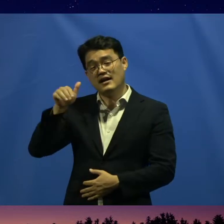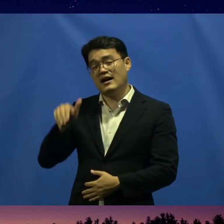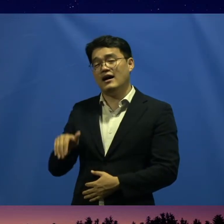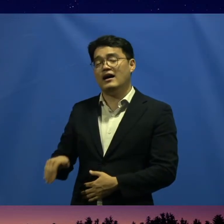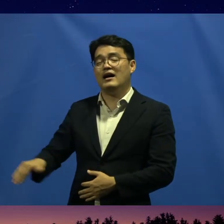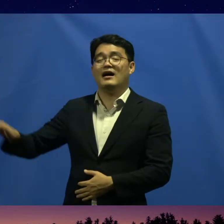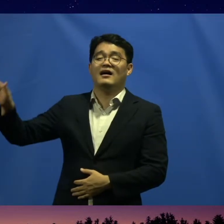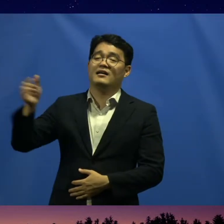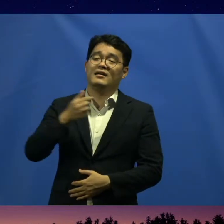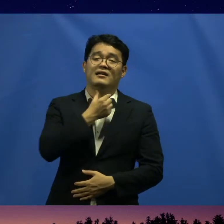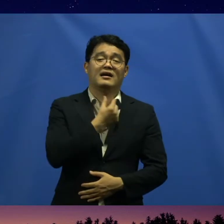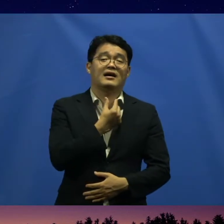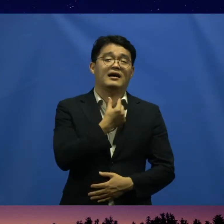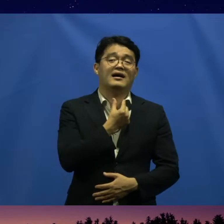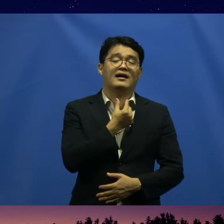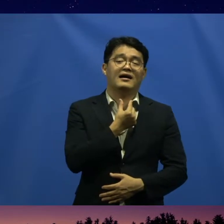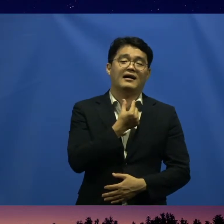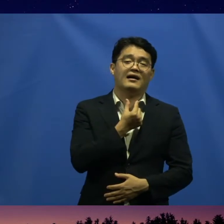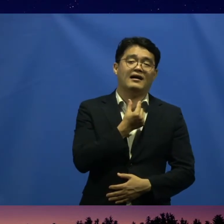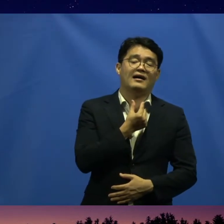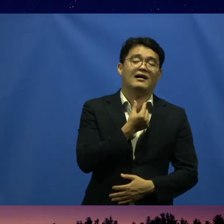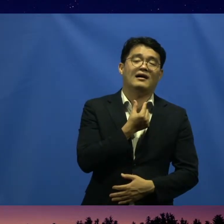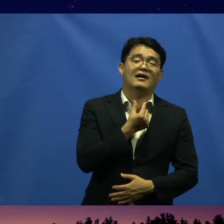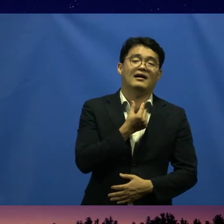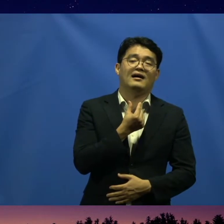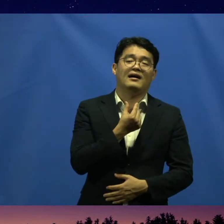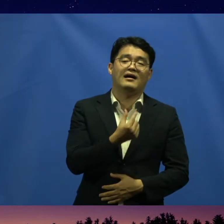나는 가리라